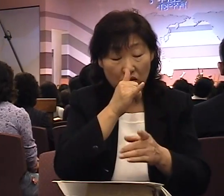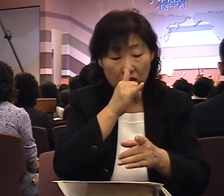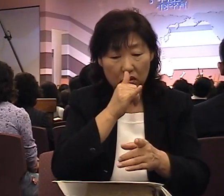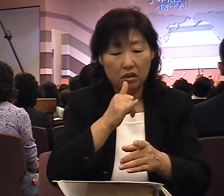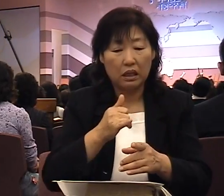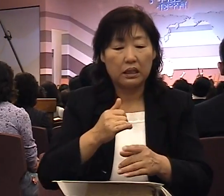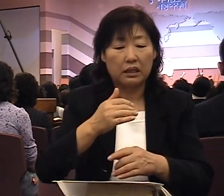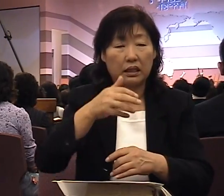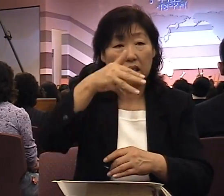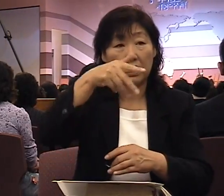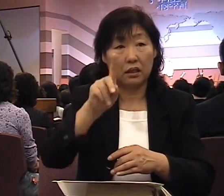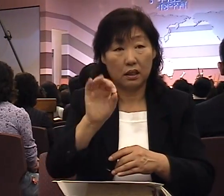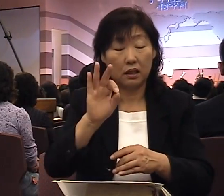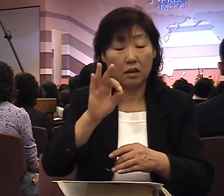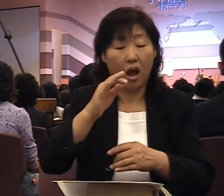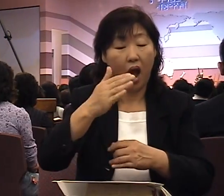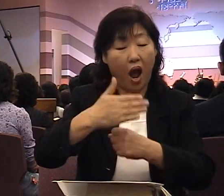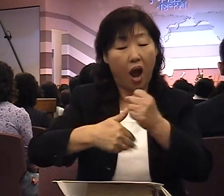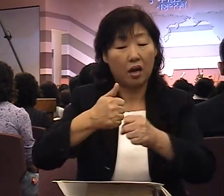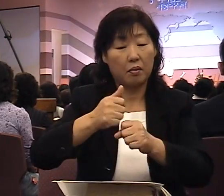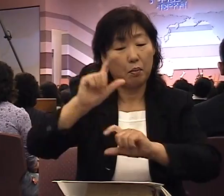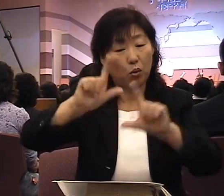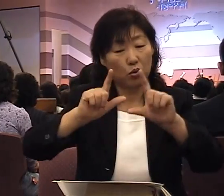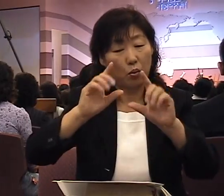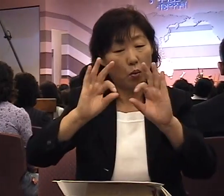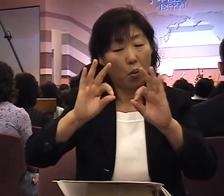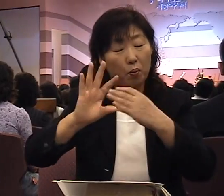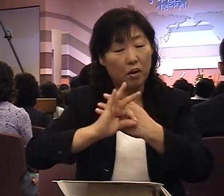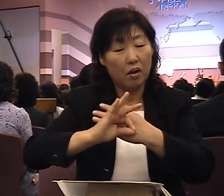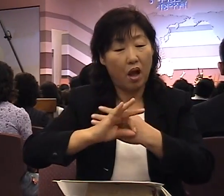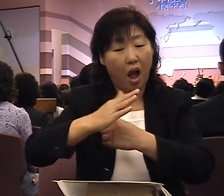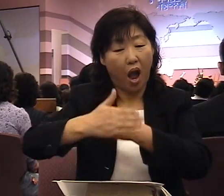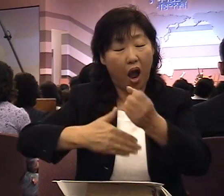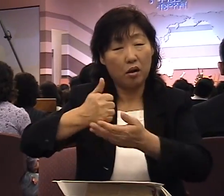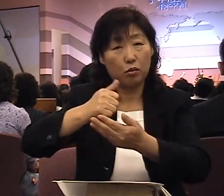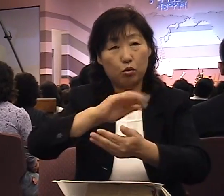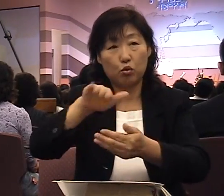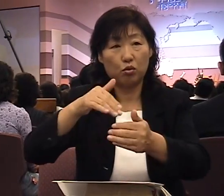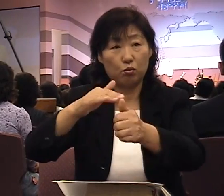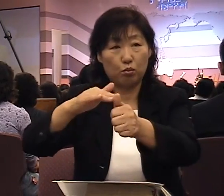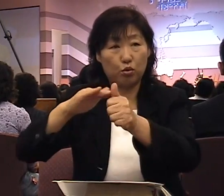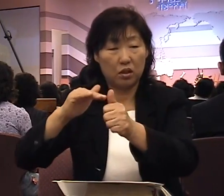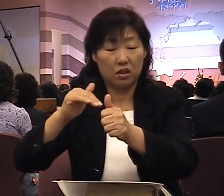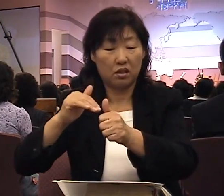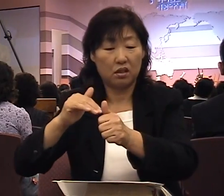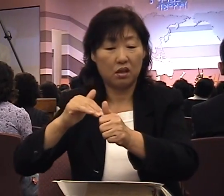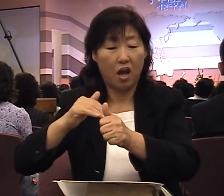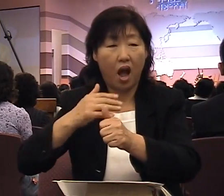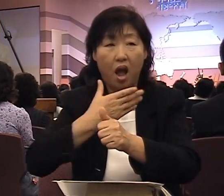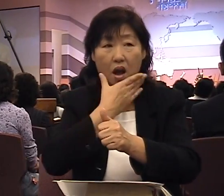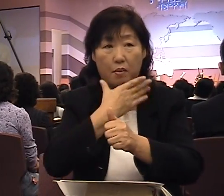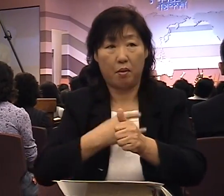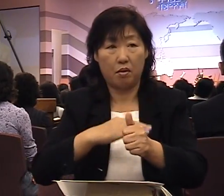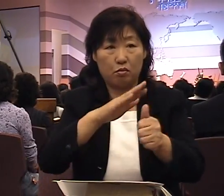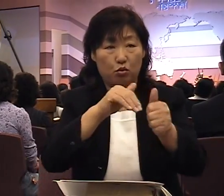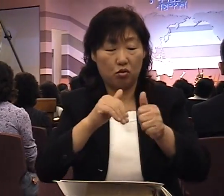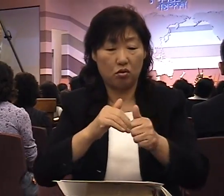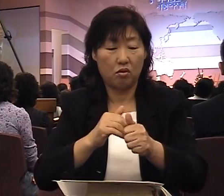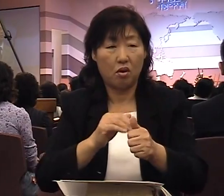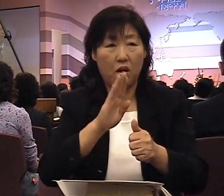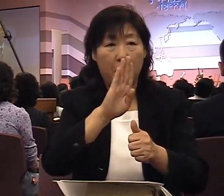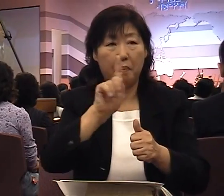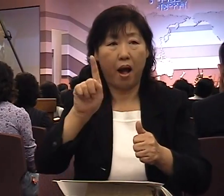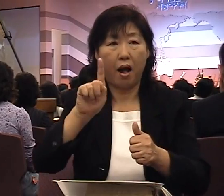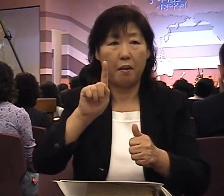하나님의 모습이 어떠한 모습입니까? 하나님은 우리를 부르시는 하나님 아닙니까? 그렇죠? 아브라함을 부르시잖아요.